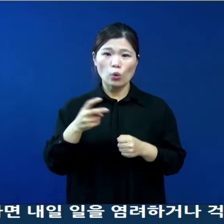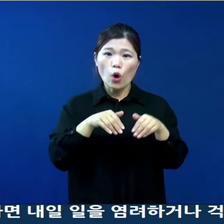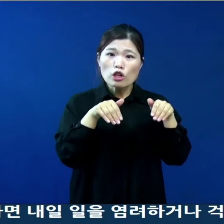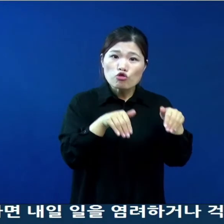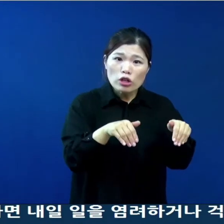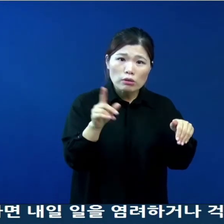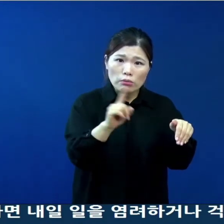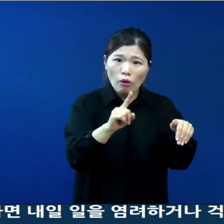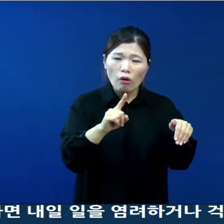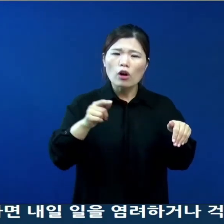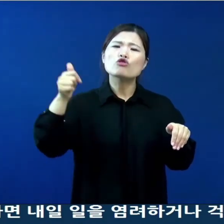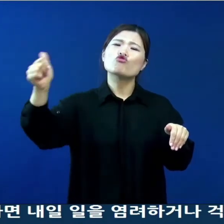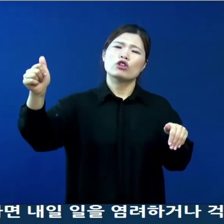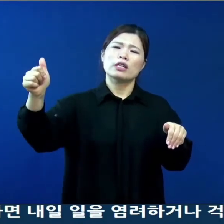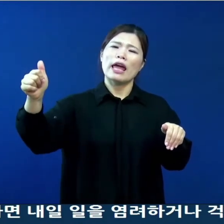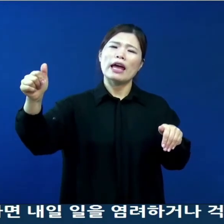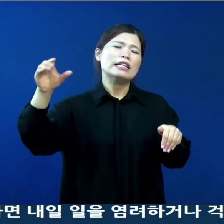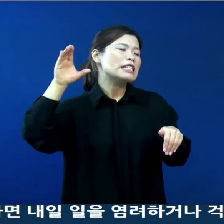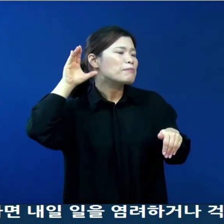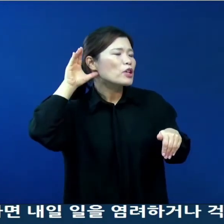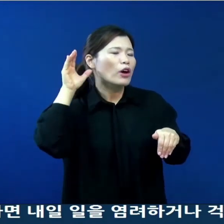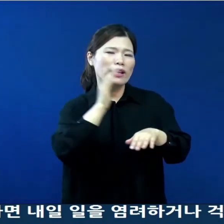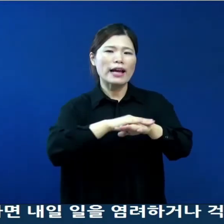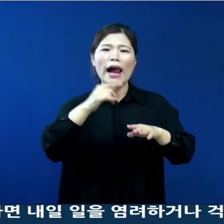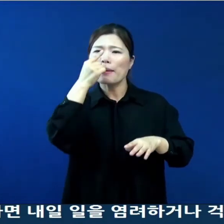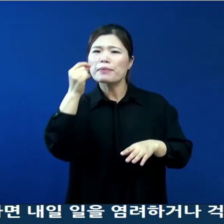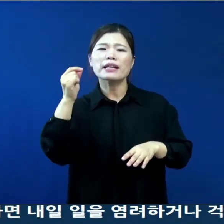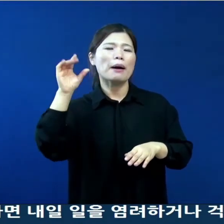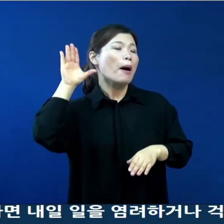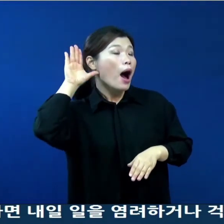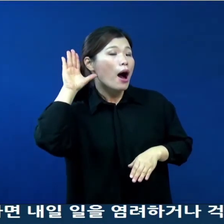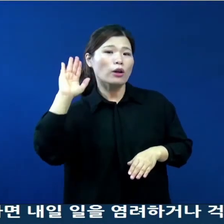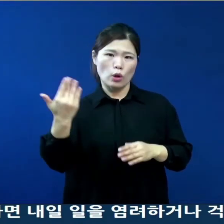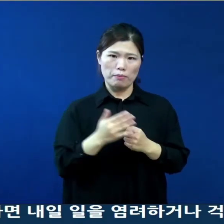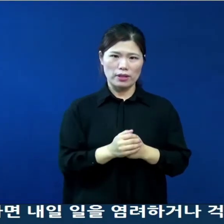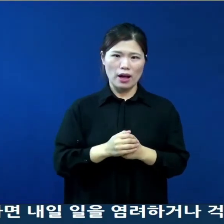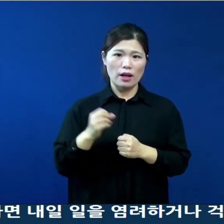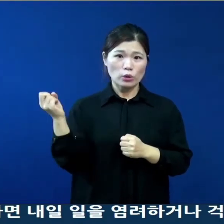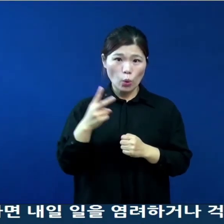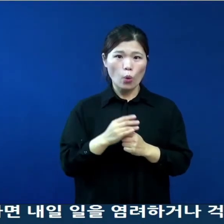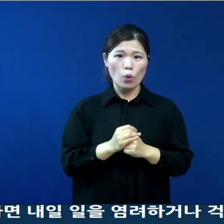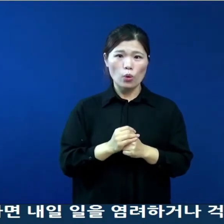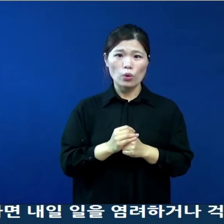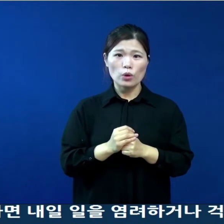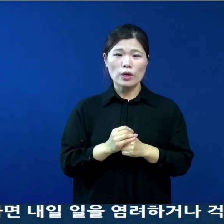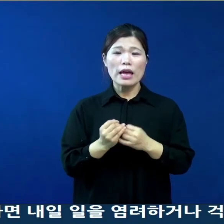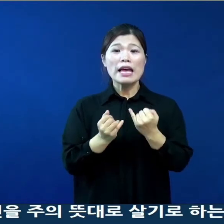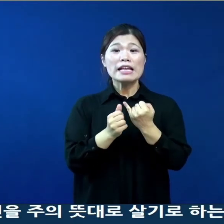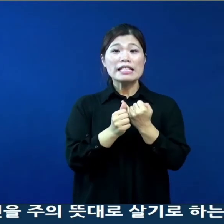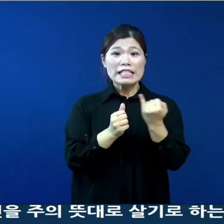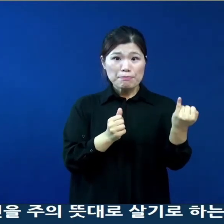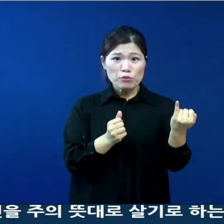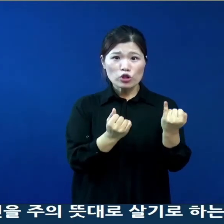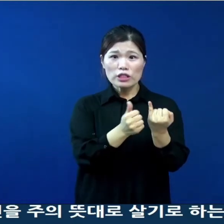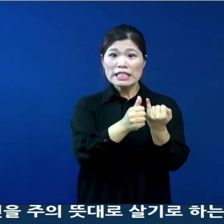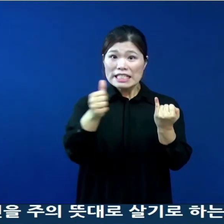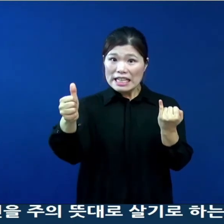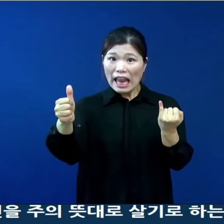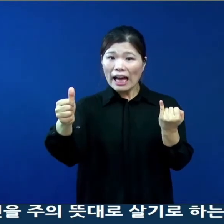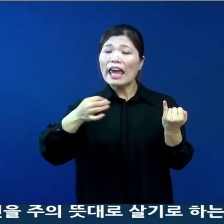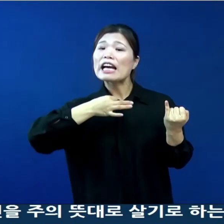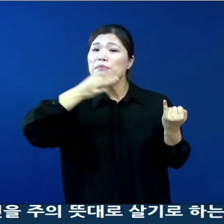주인의 음성에 가장 민감해야 합니다. 신부는 신랑의 음성을 듣는 것이